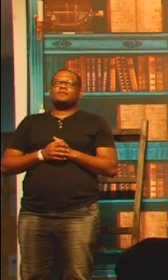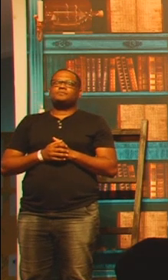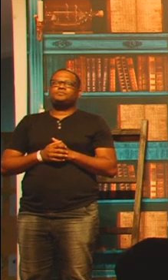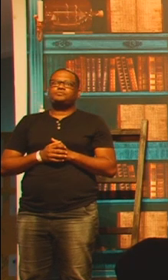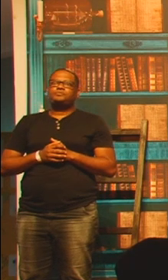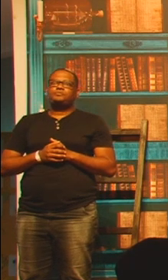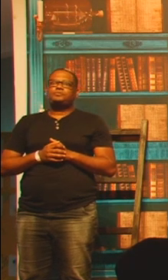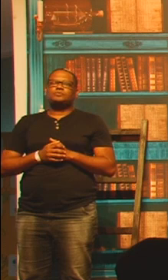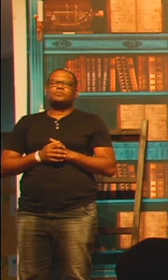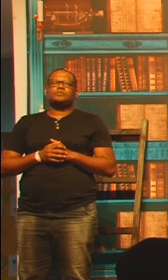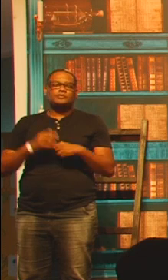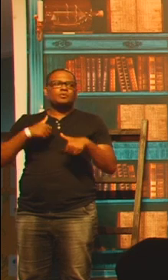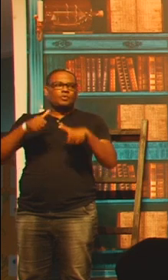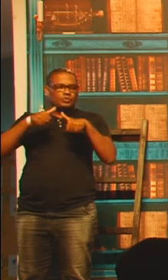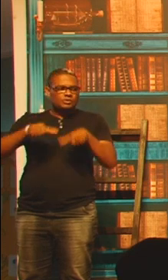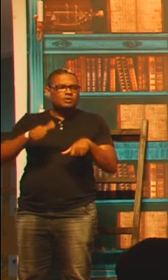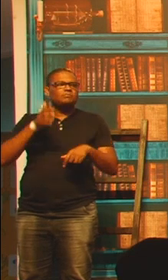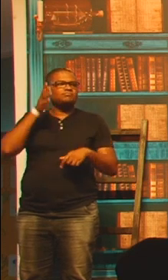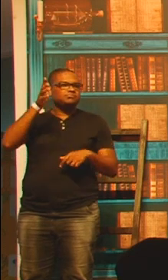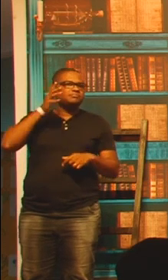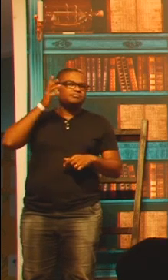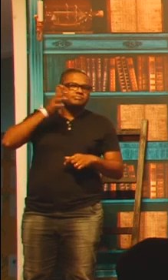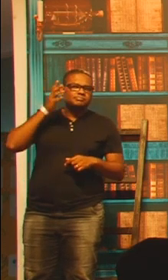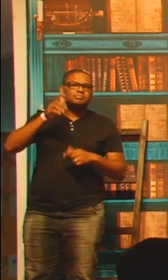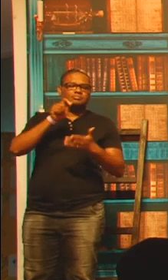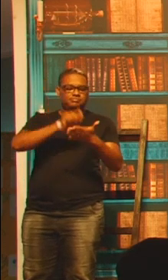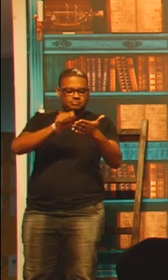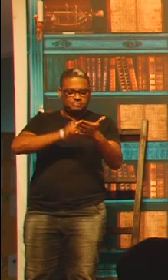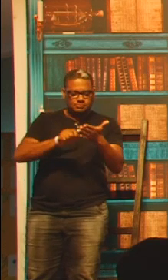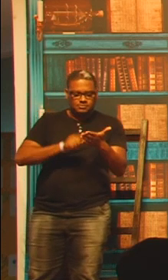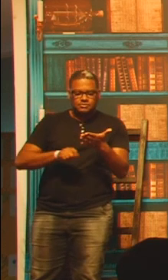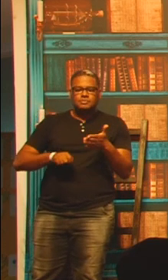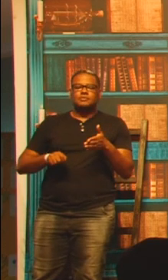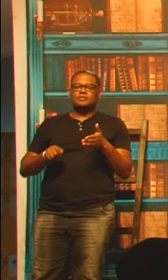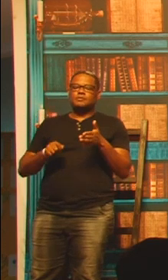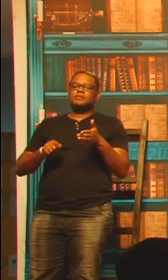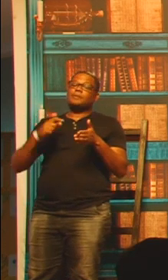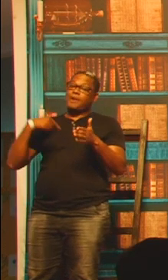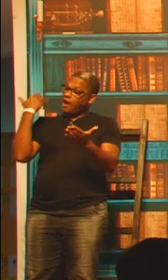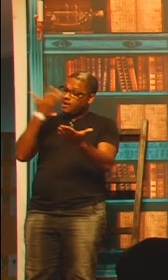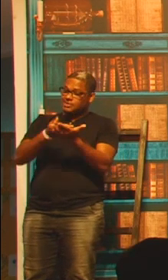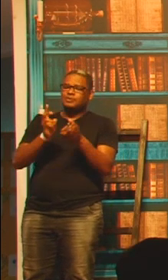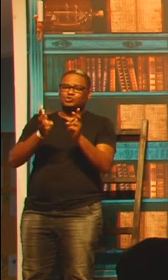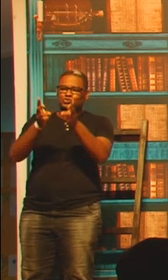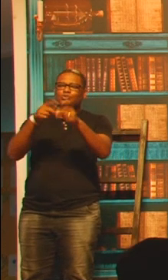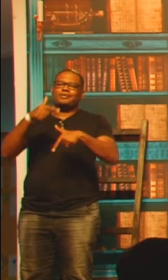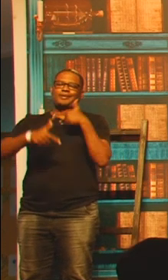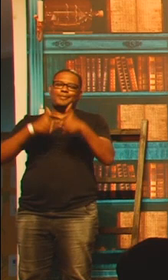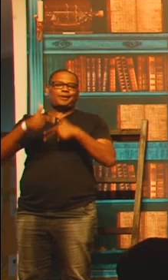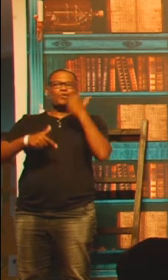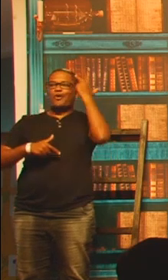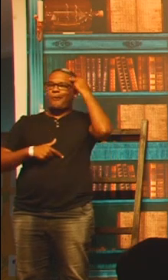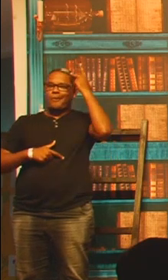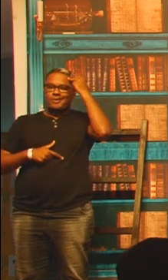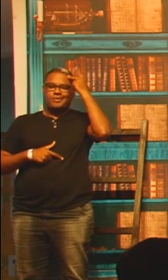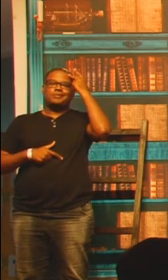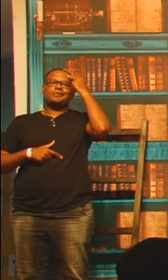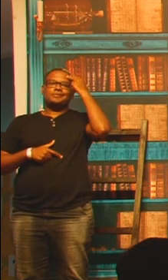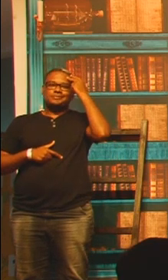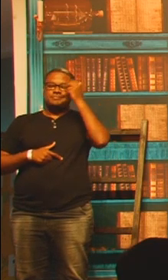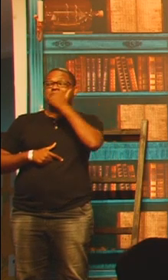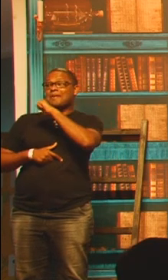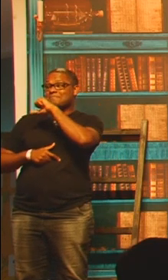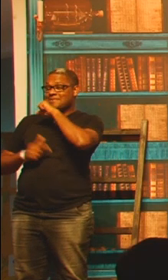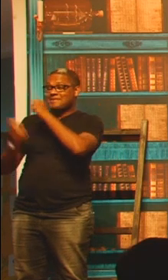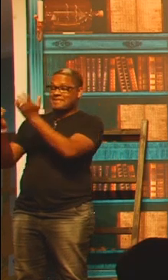de estar nos espaços hoje como escritor e estar falando com escritor, eu ainda tenho um trabalho normal, né, como minha mãe